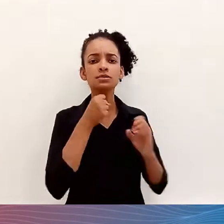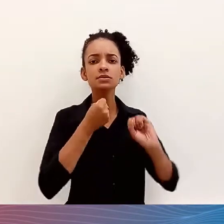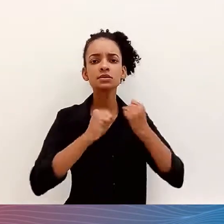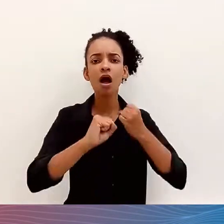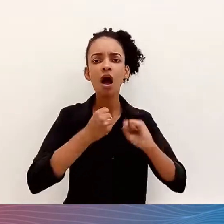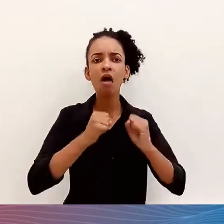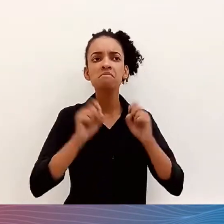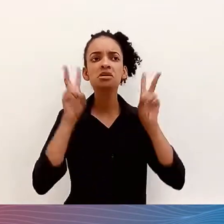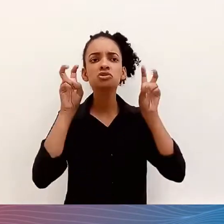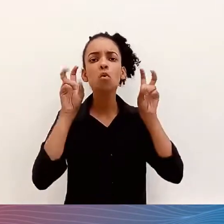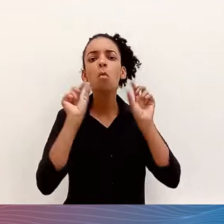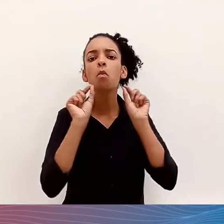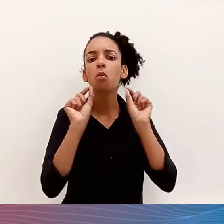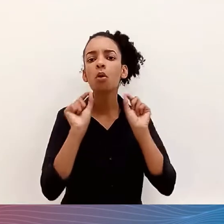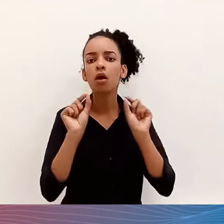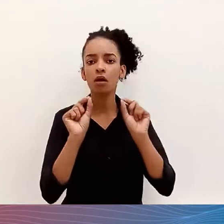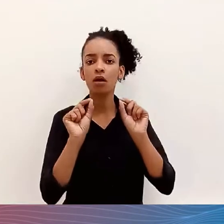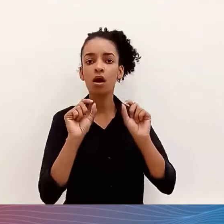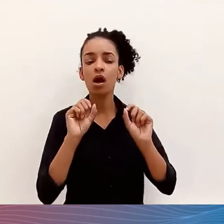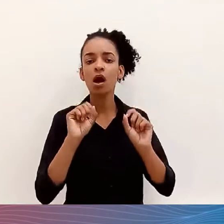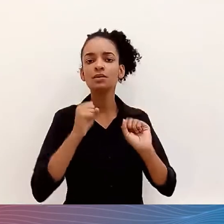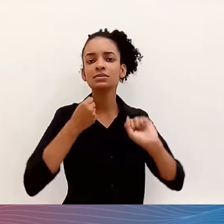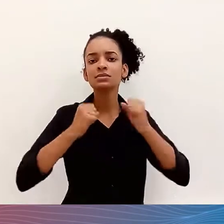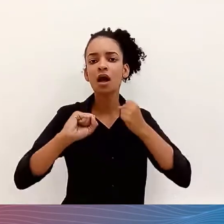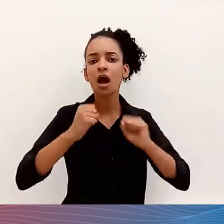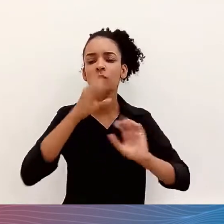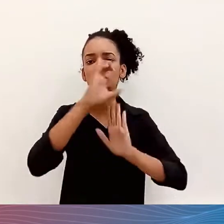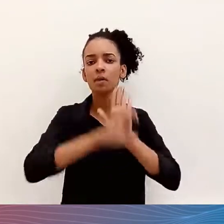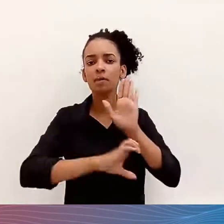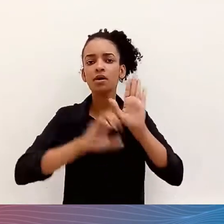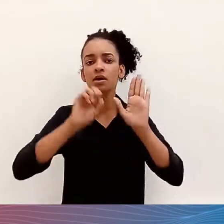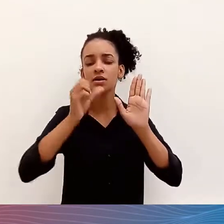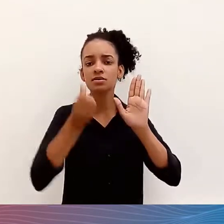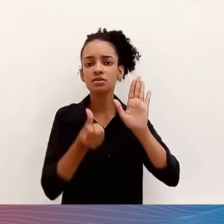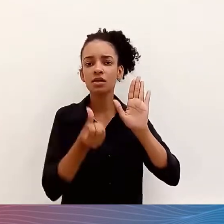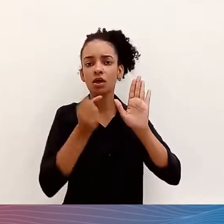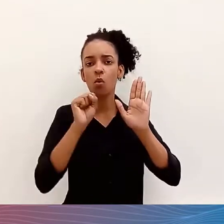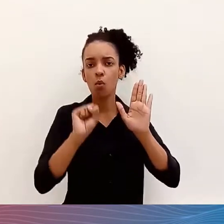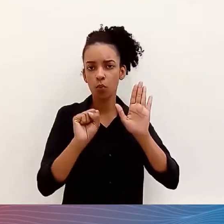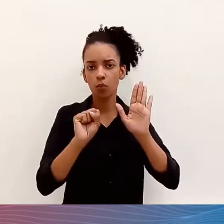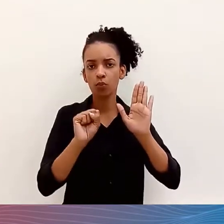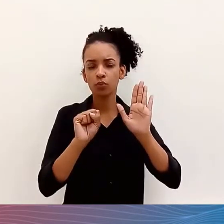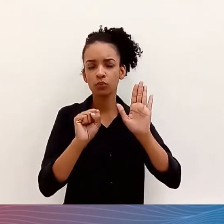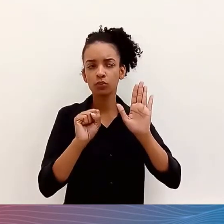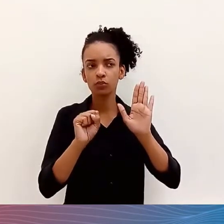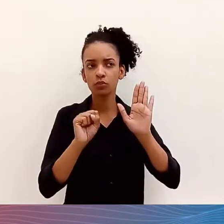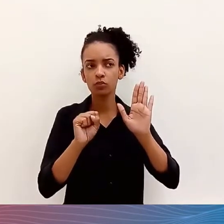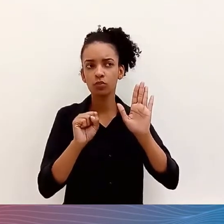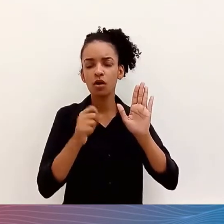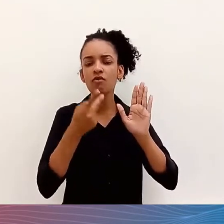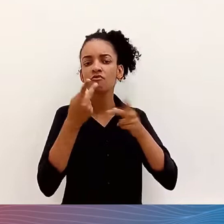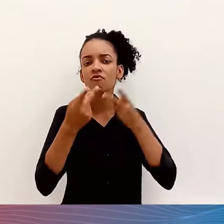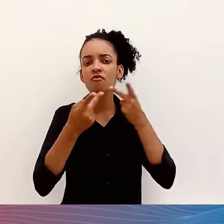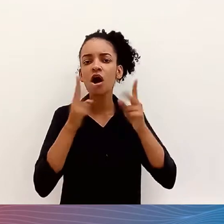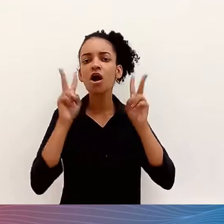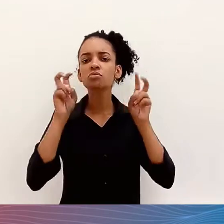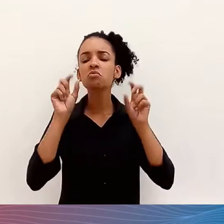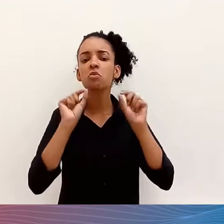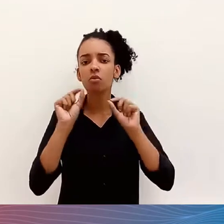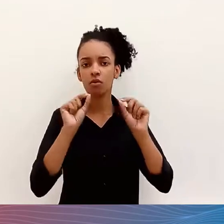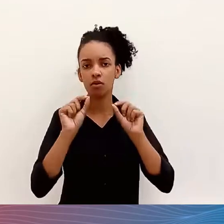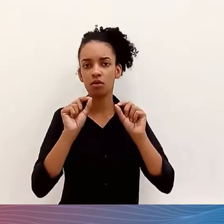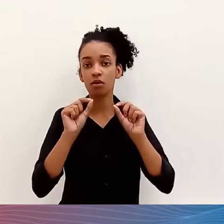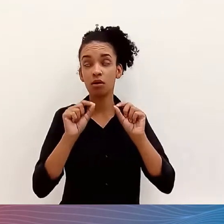68? Salmo 68 retrata como Deus se movia na